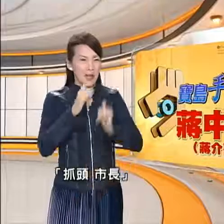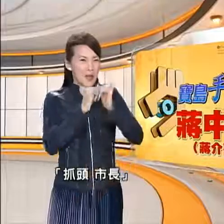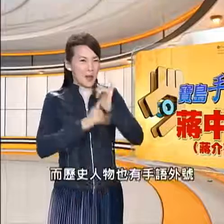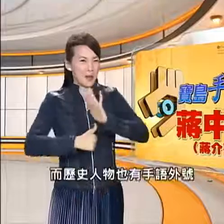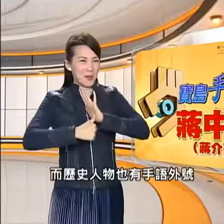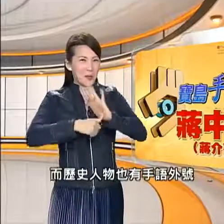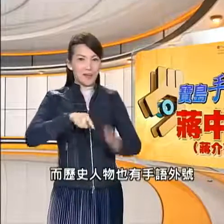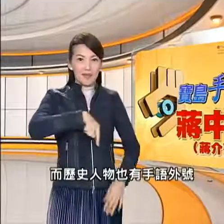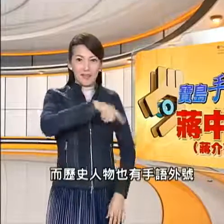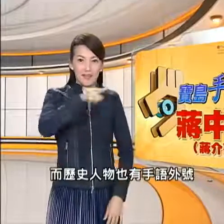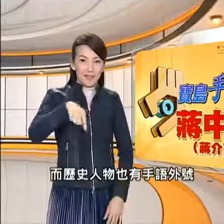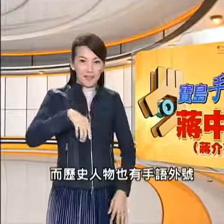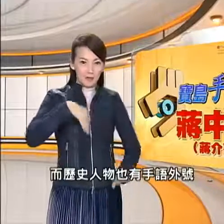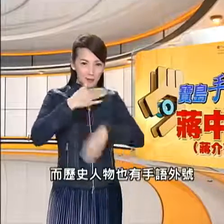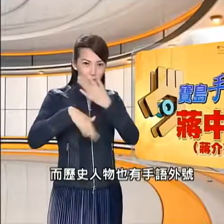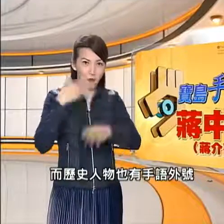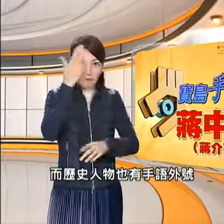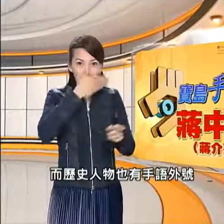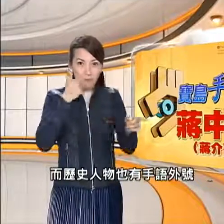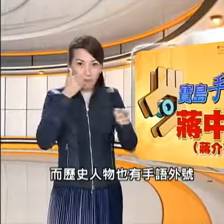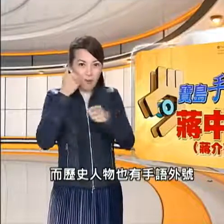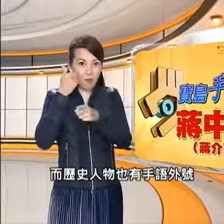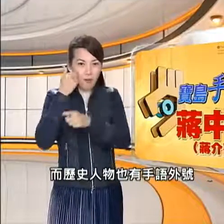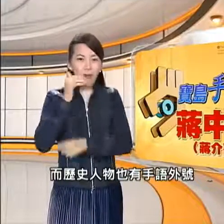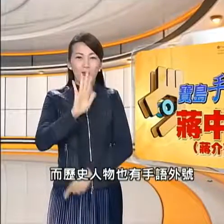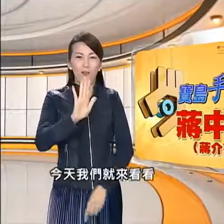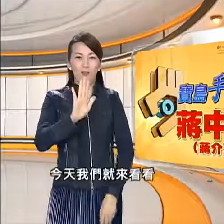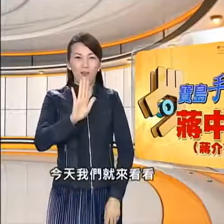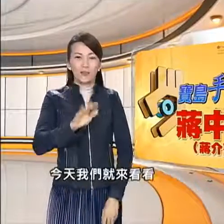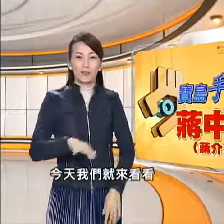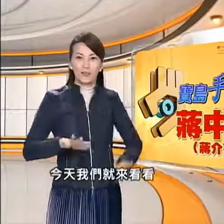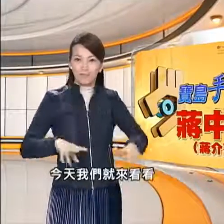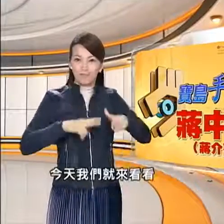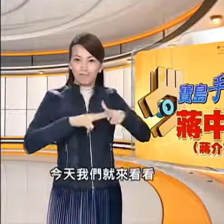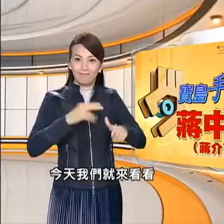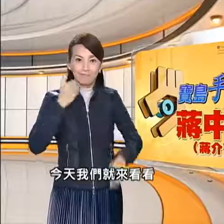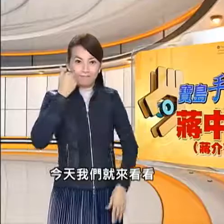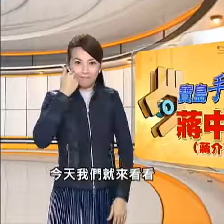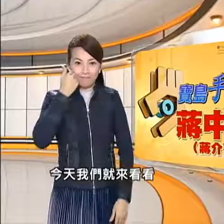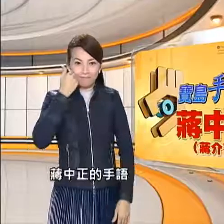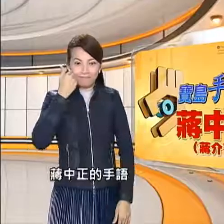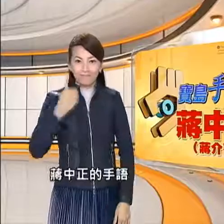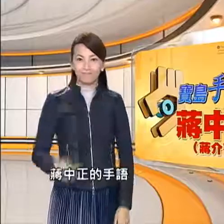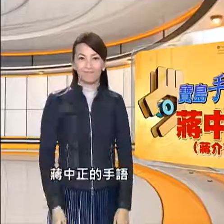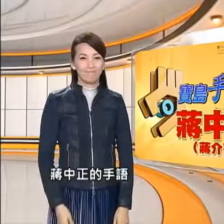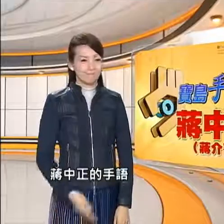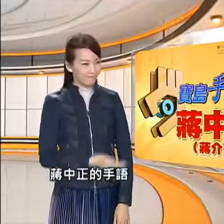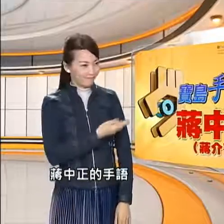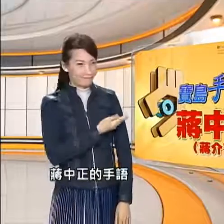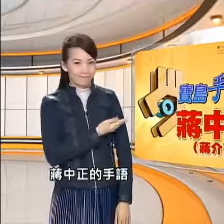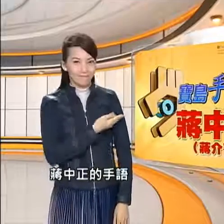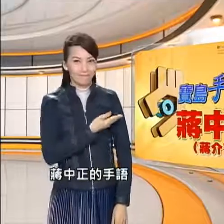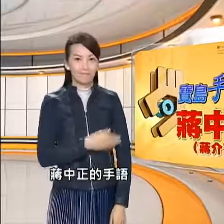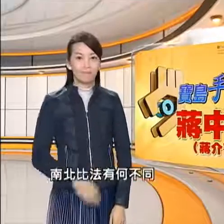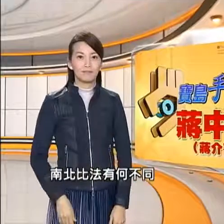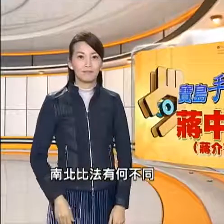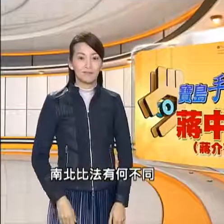历史人物也有手语的外号。今天我们就来看看蒋中正的手语，南北笔